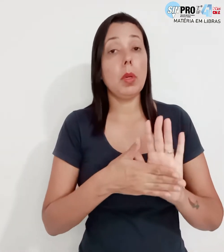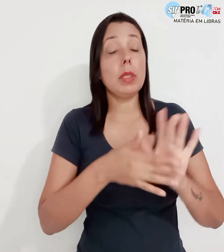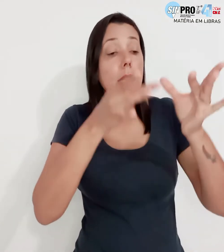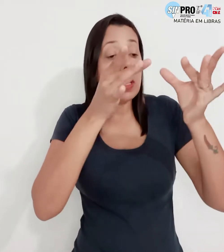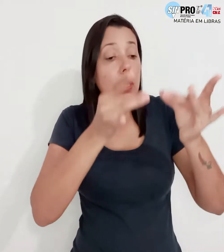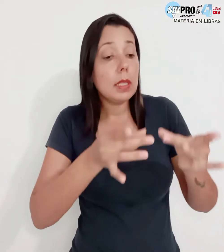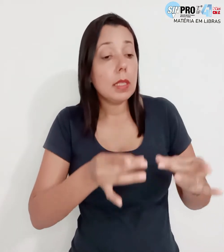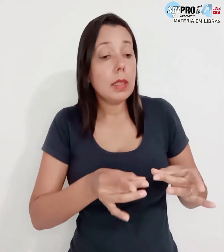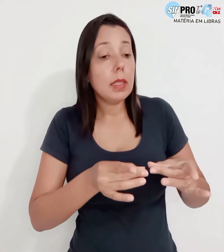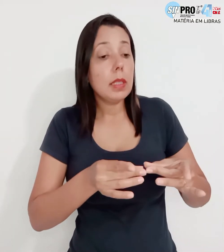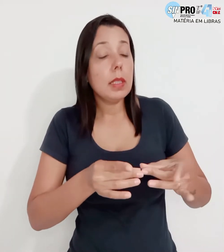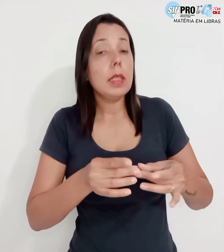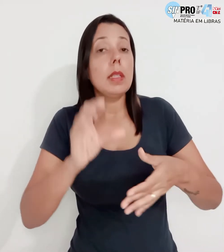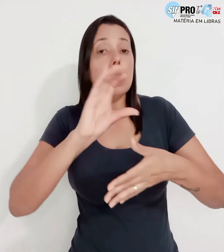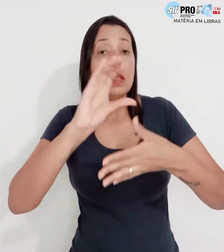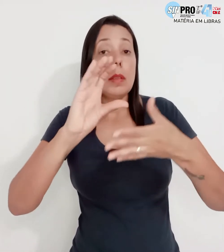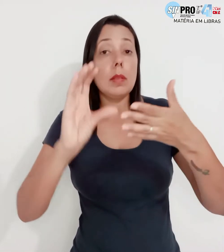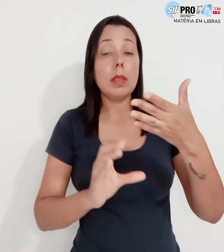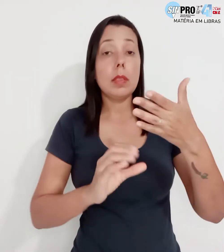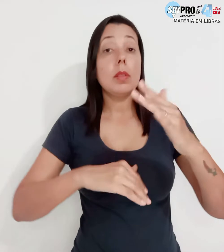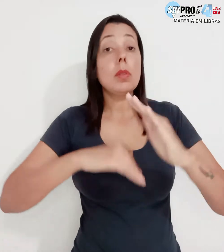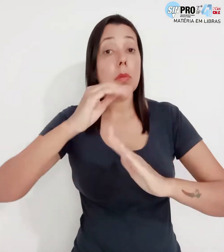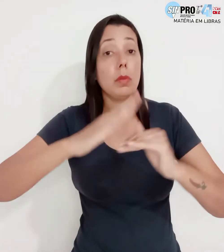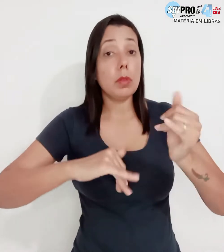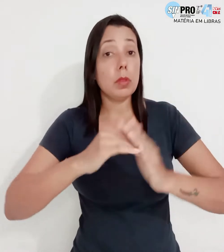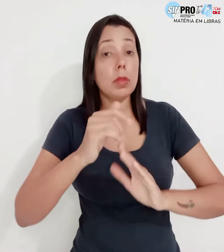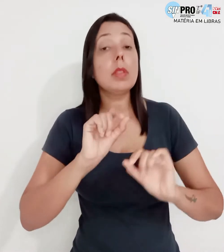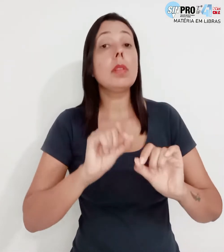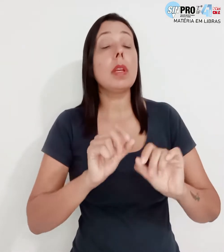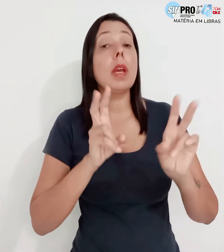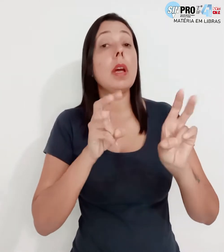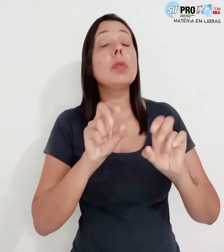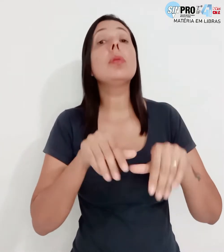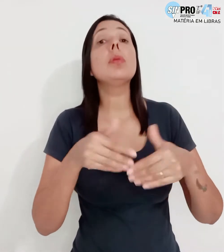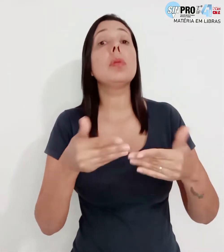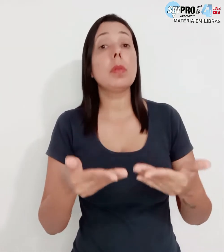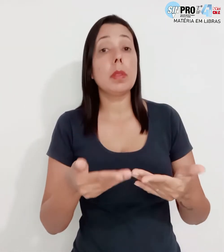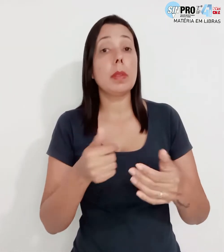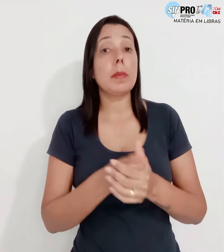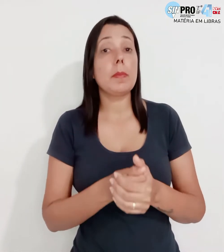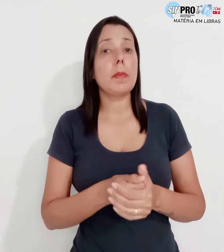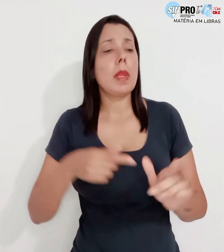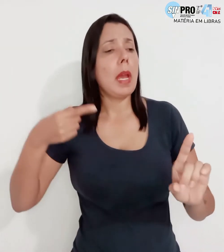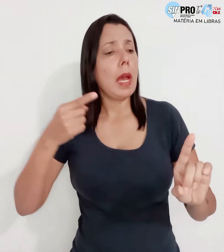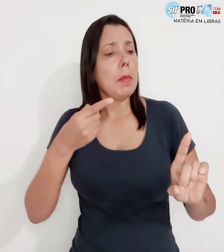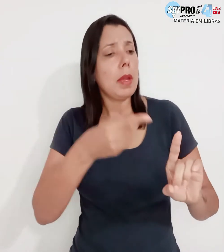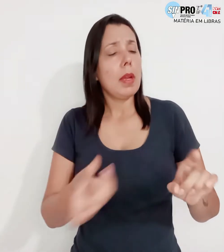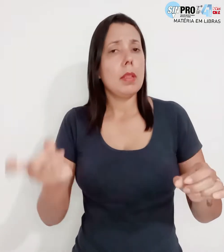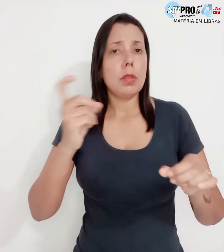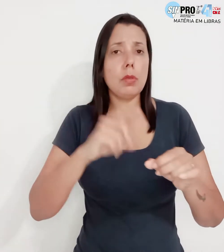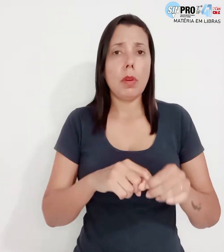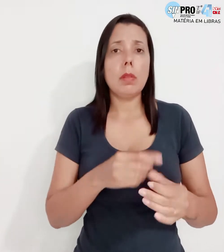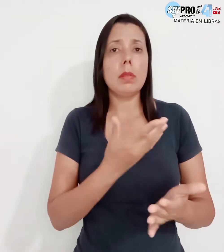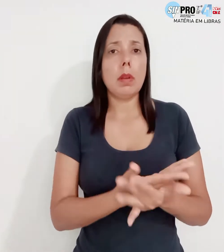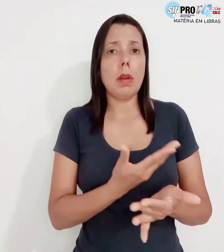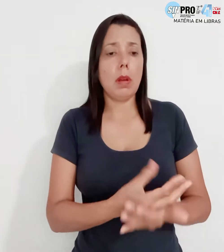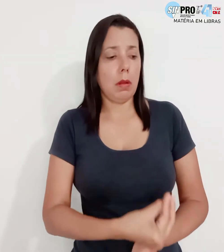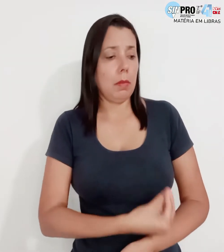específica da categoria do DF, serão abordados a ameaça do retorno presencial